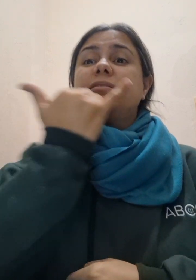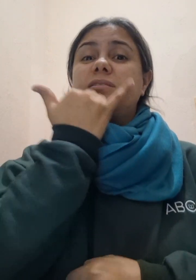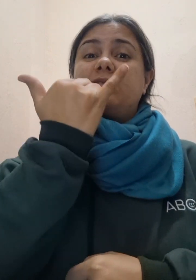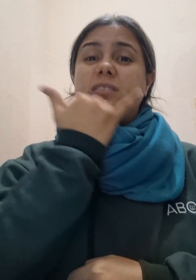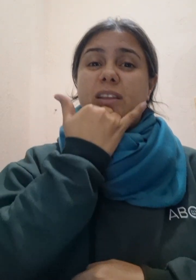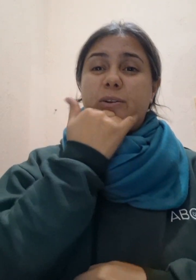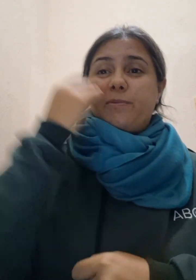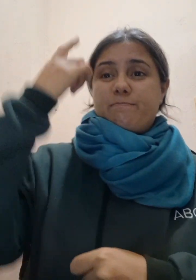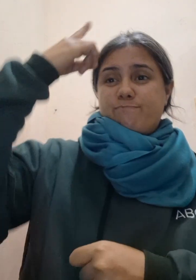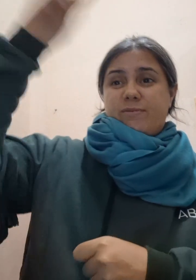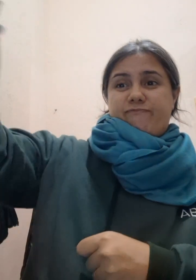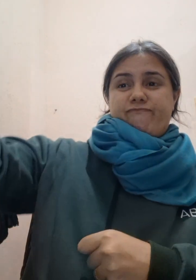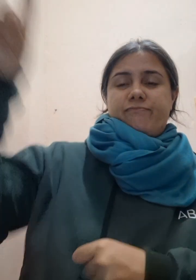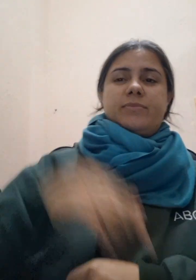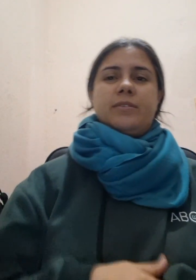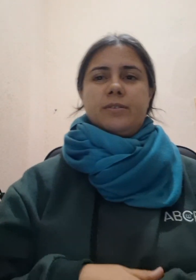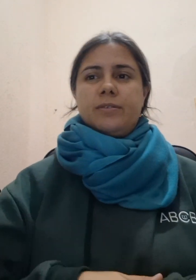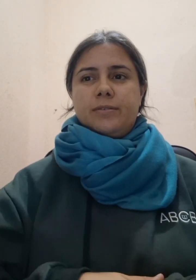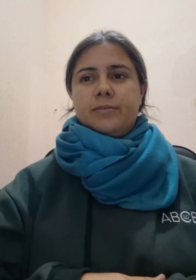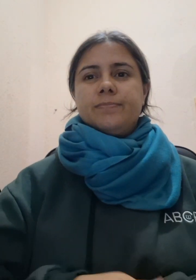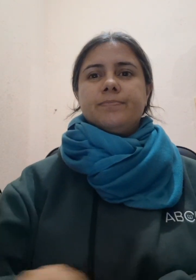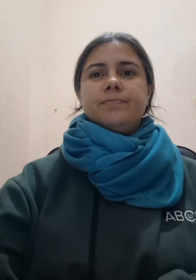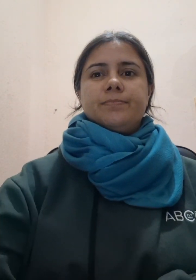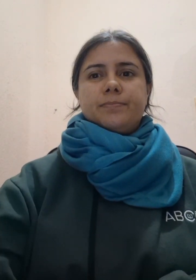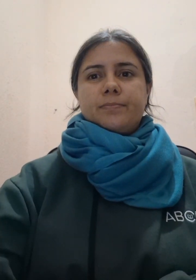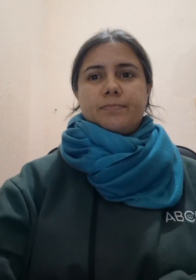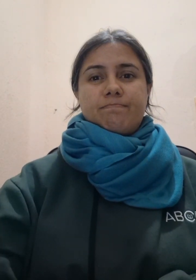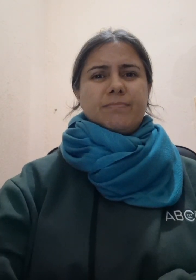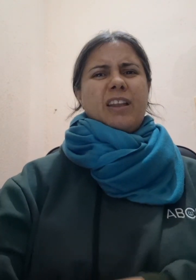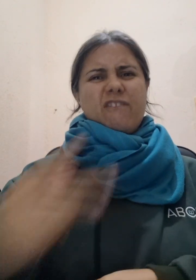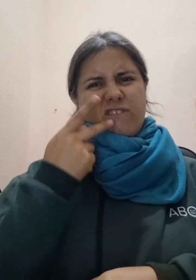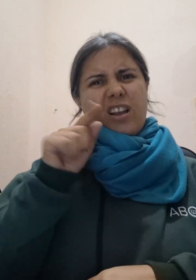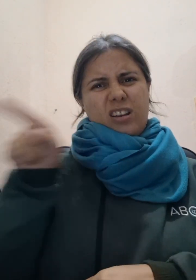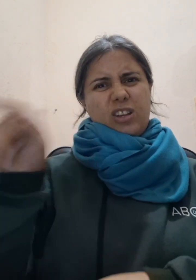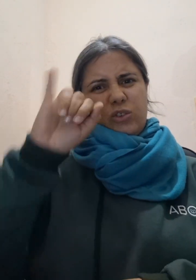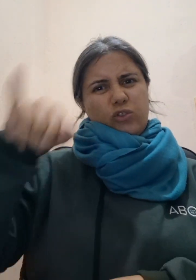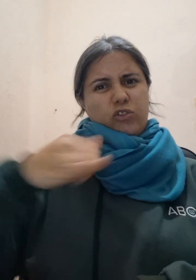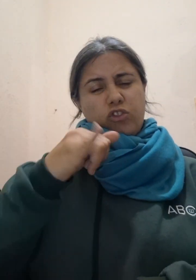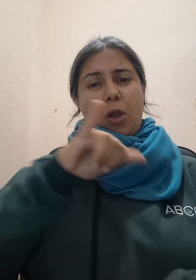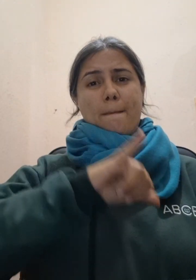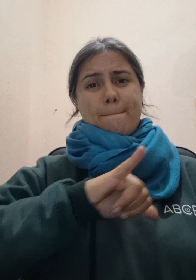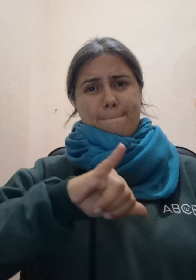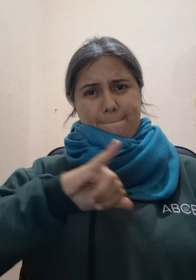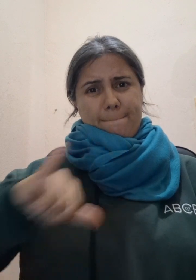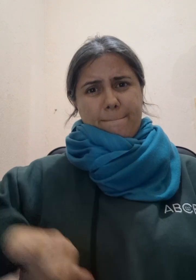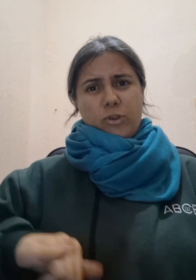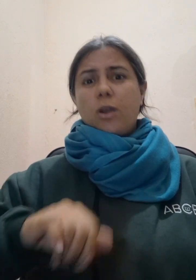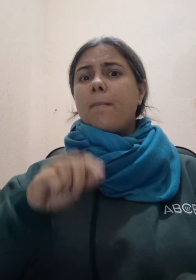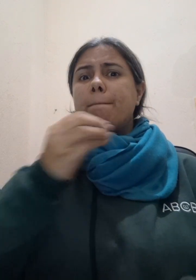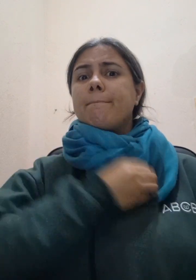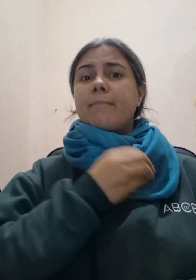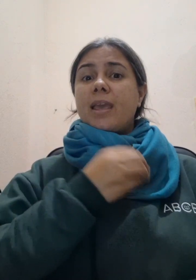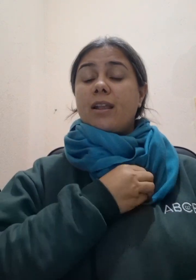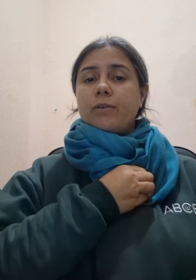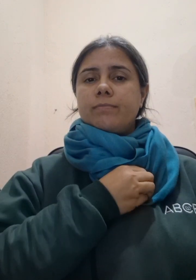estava sofrendo porque ele tinha pecado e ele precisava se arrepender dos pecados dele.